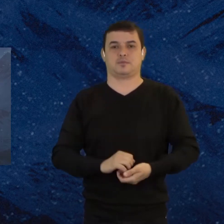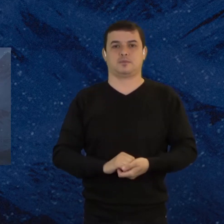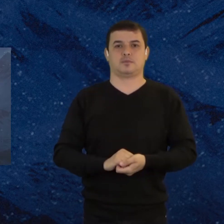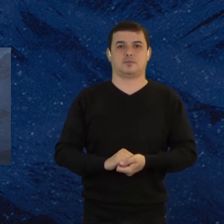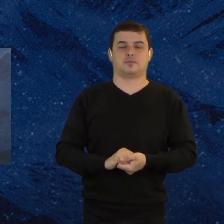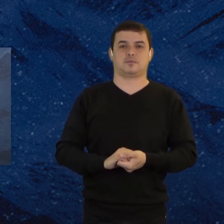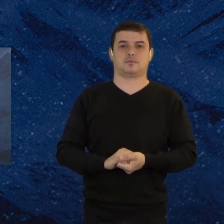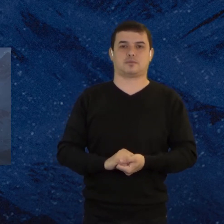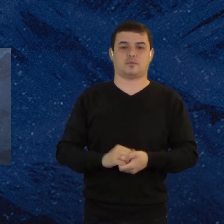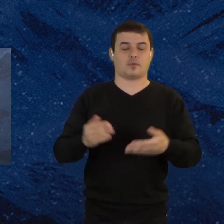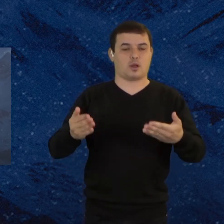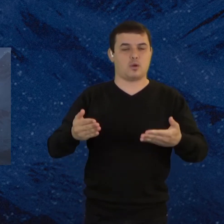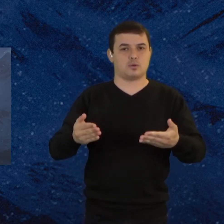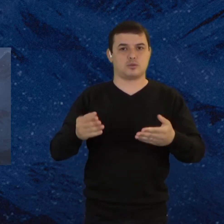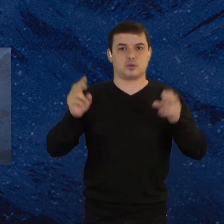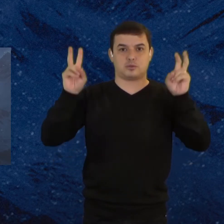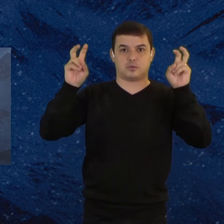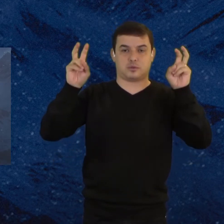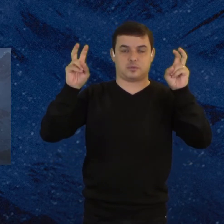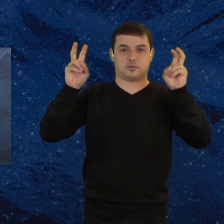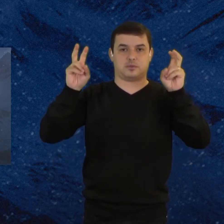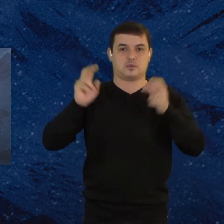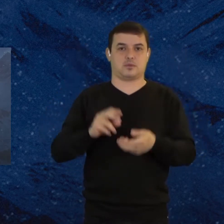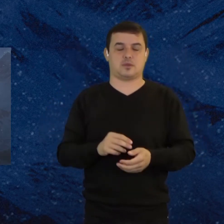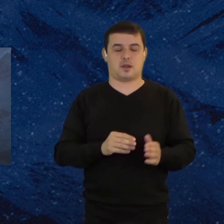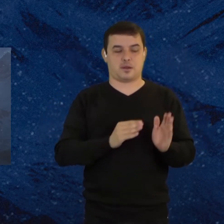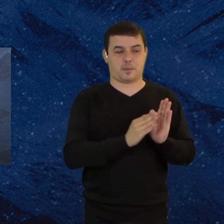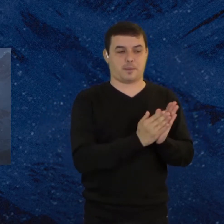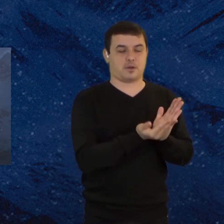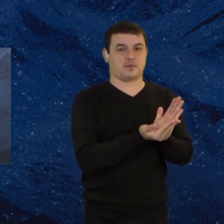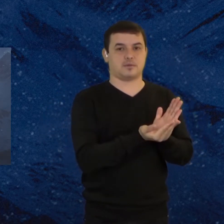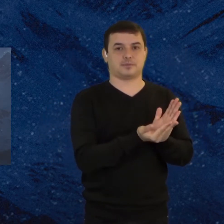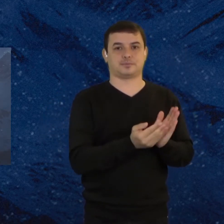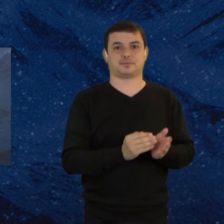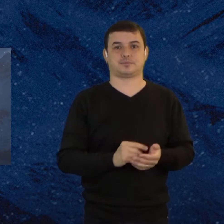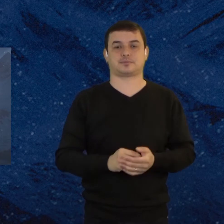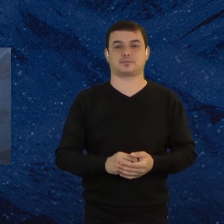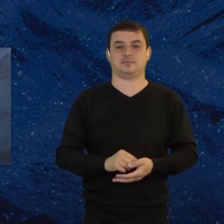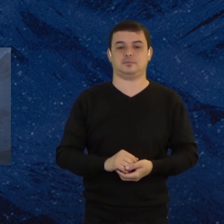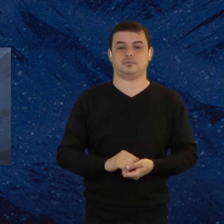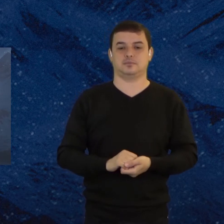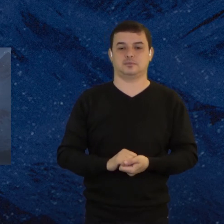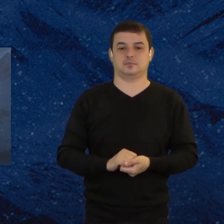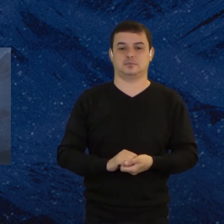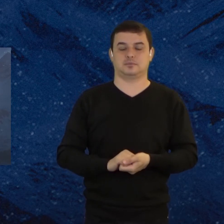tema hoje à noite dessa palavra é